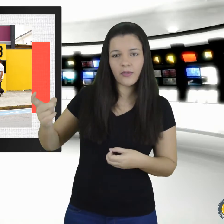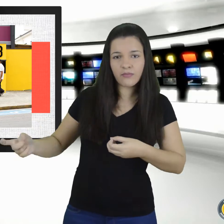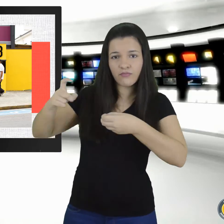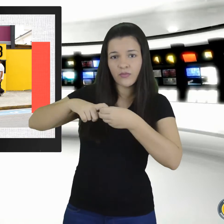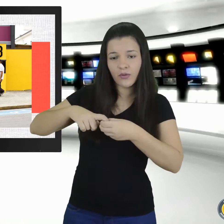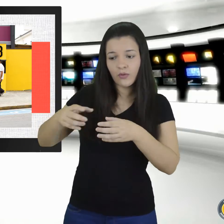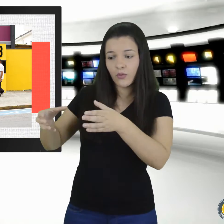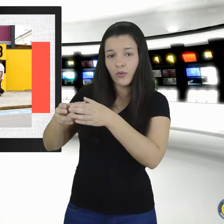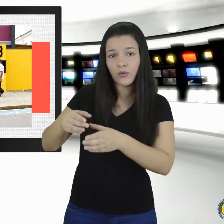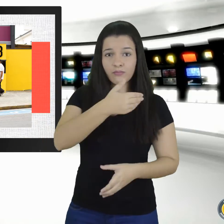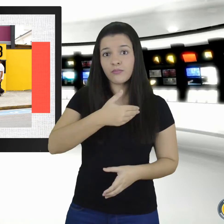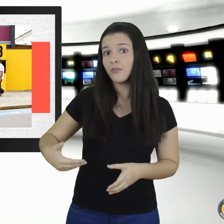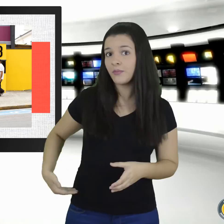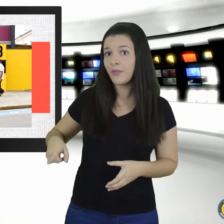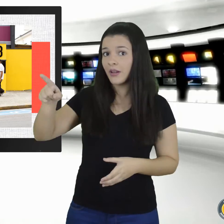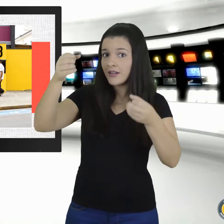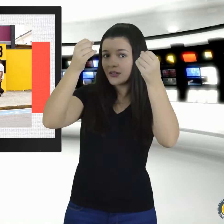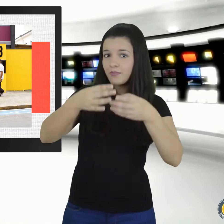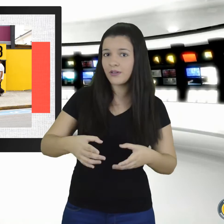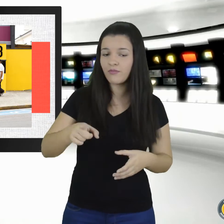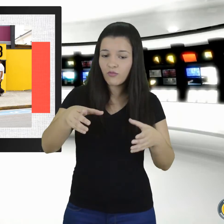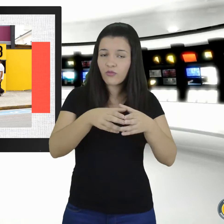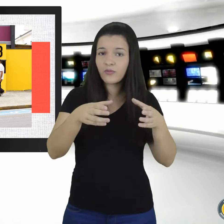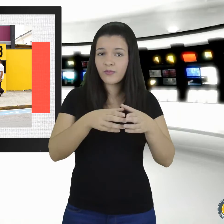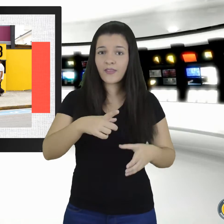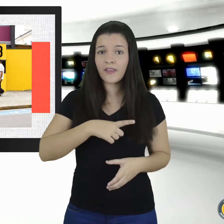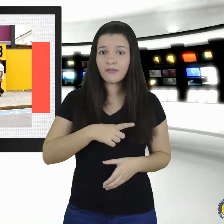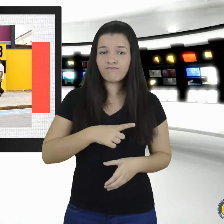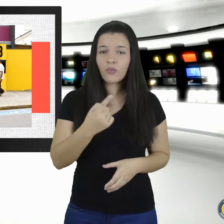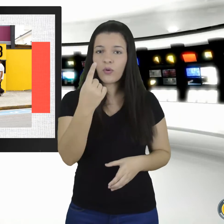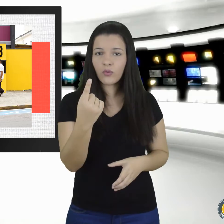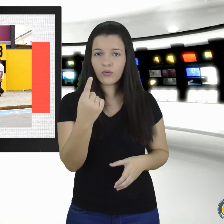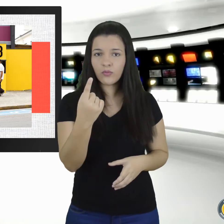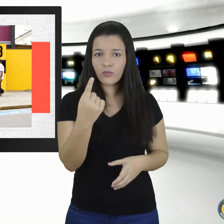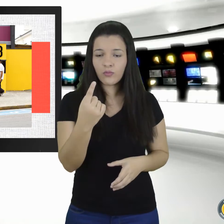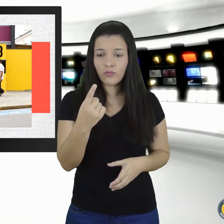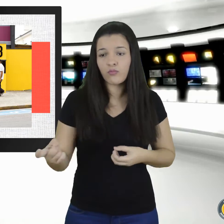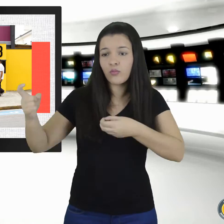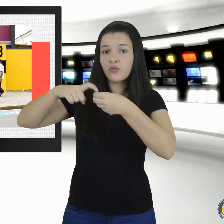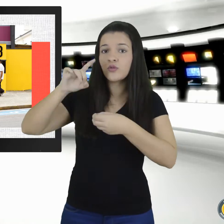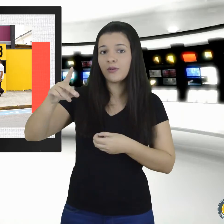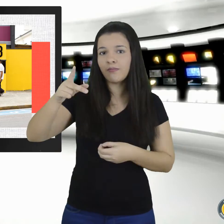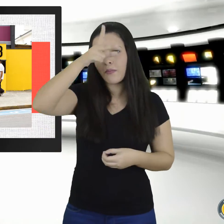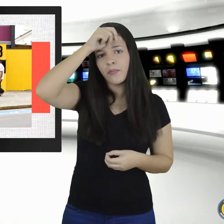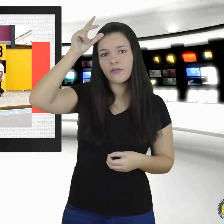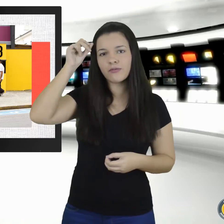administrações públicas, ela conta que a Fundação tem somente um com a Prefeitura de São